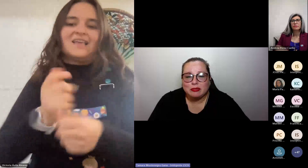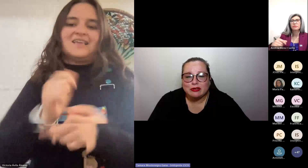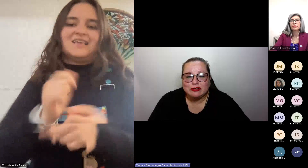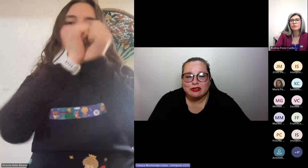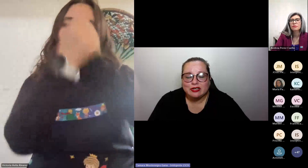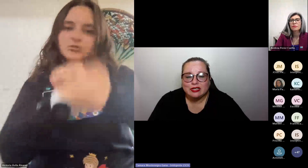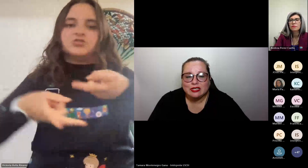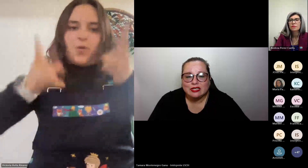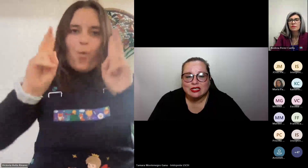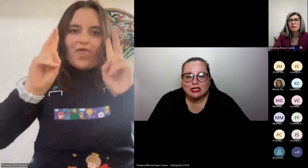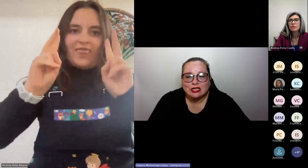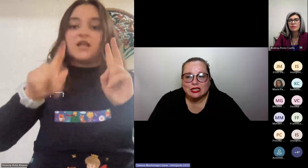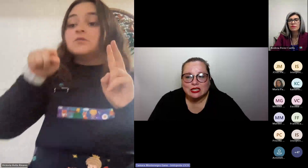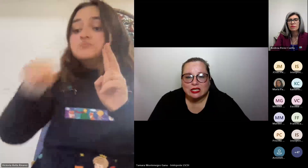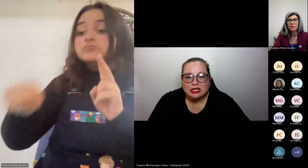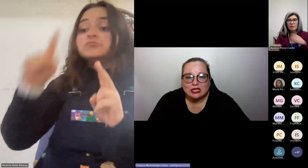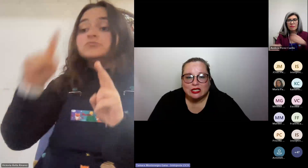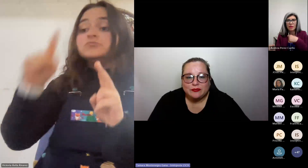ahí se me pegó.